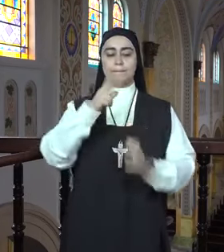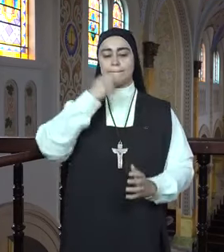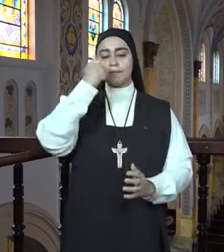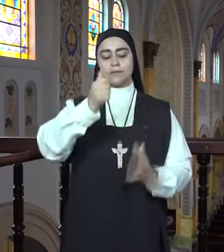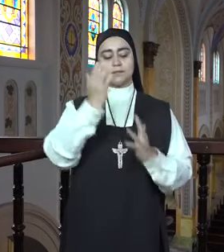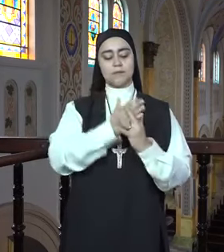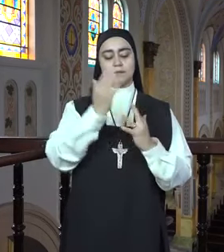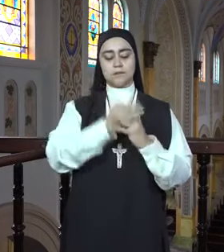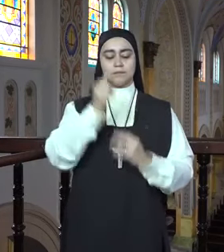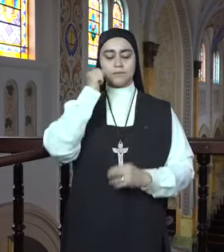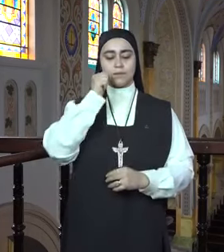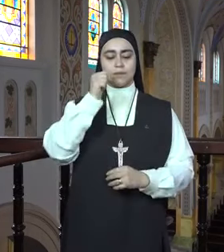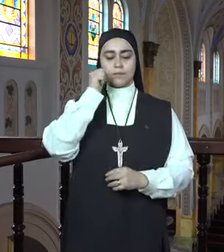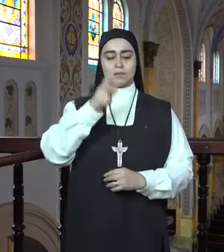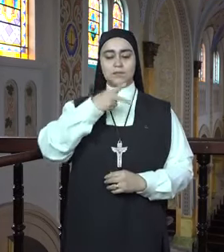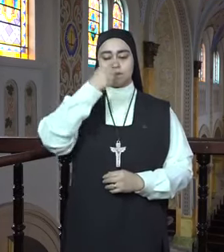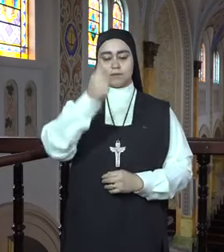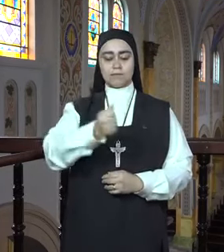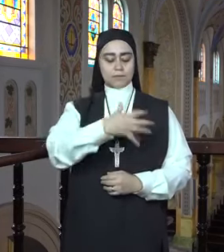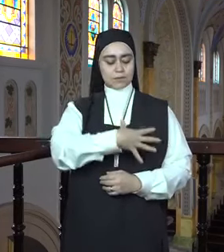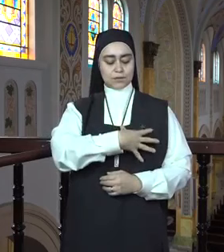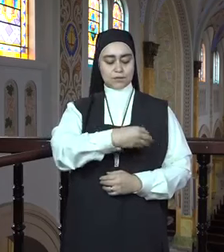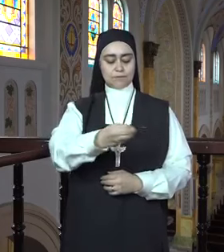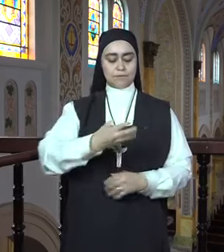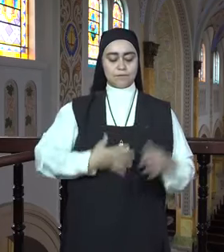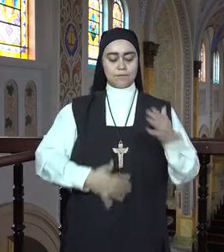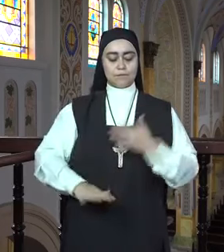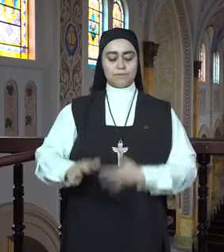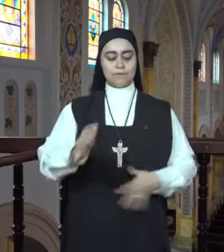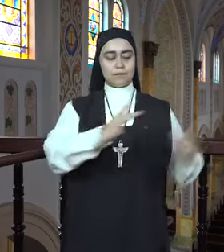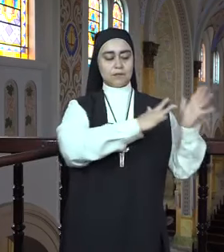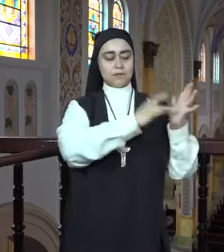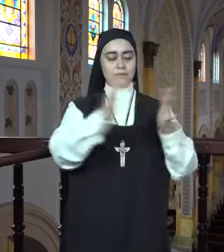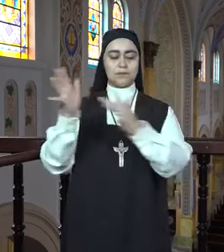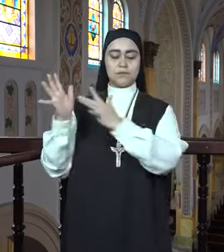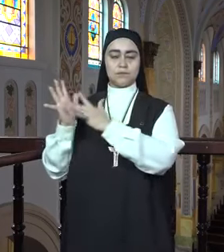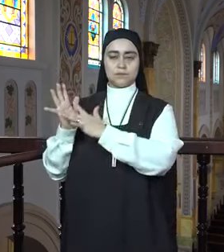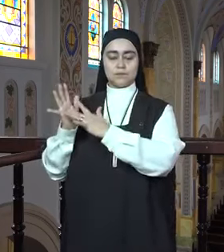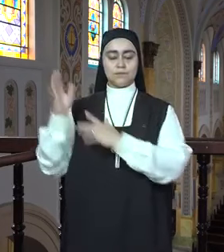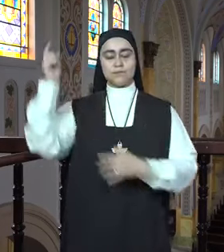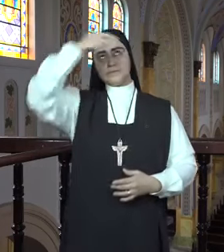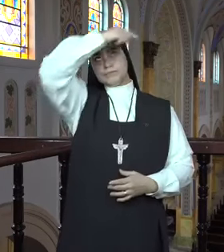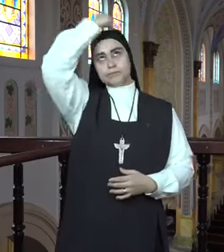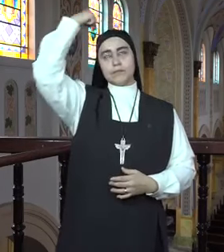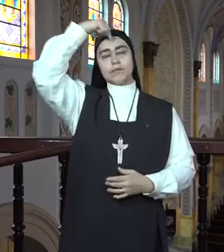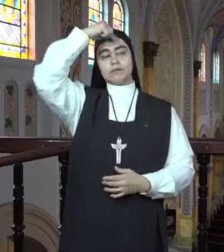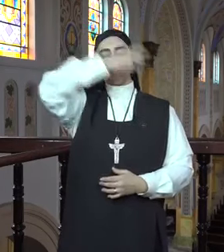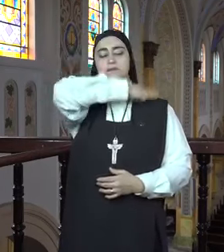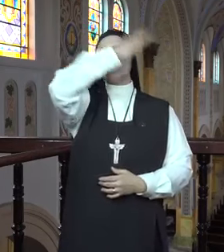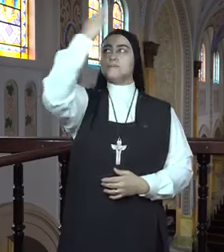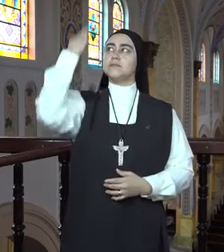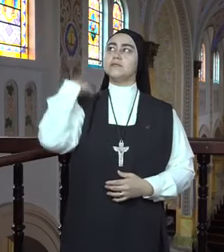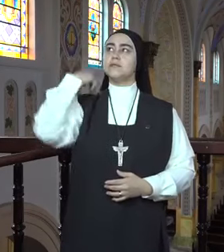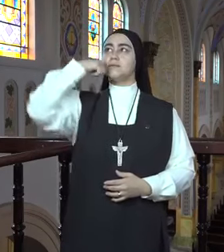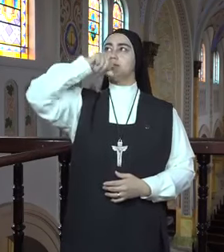Bendita sois vós entre as mulheres, e bendito é o fruto do vosso ventre, Jesus. Santa Maria, Mãe